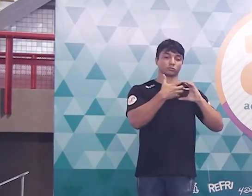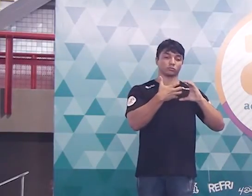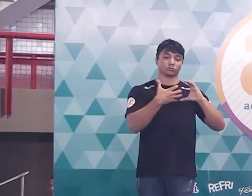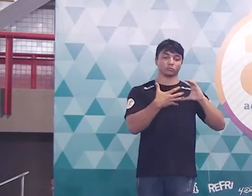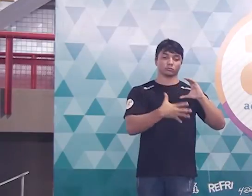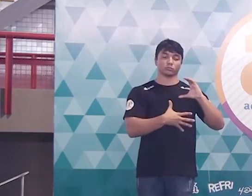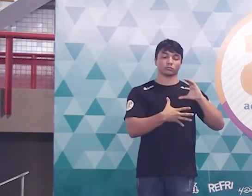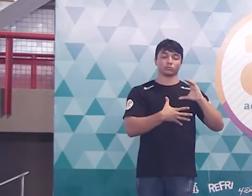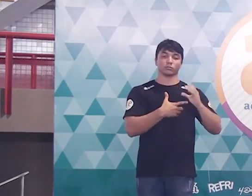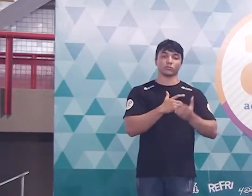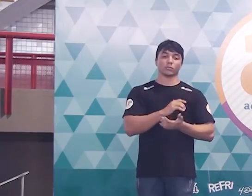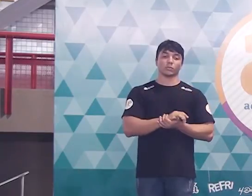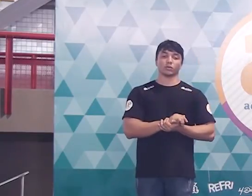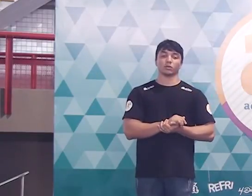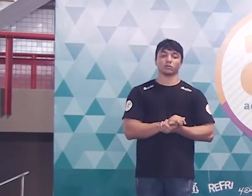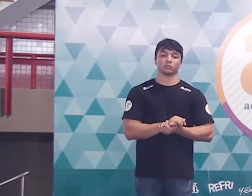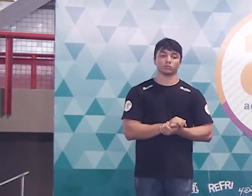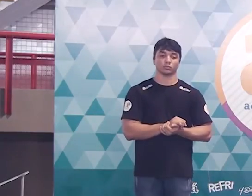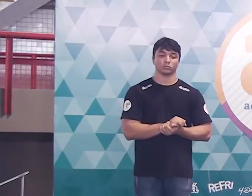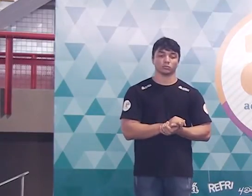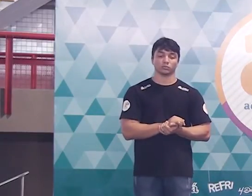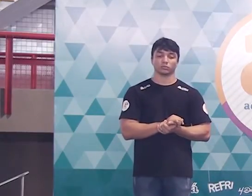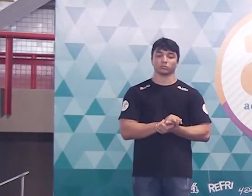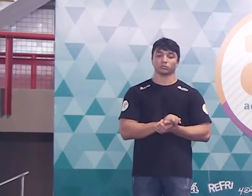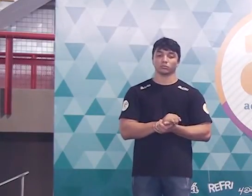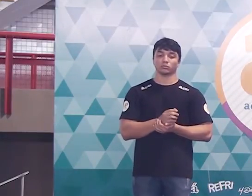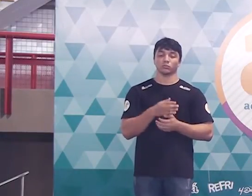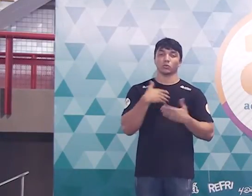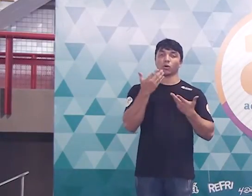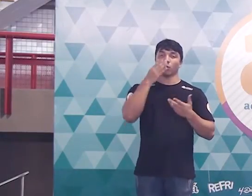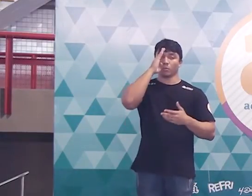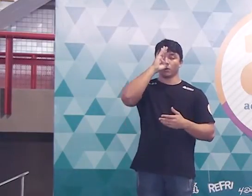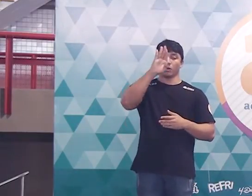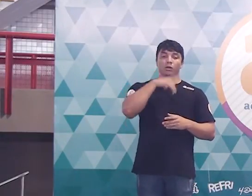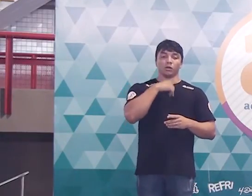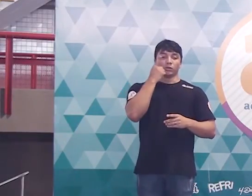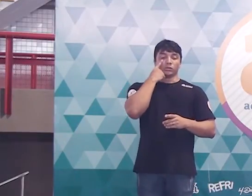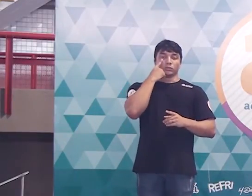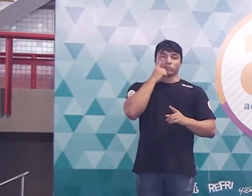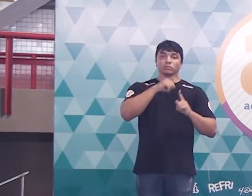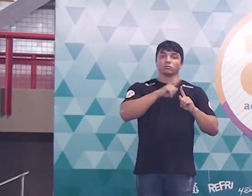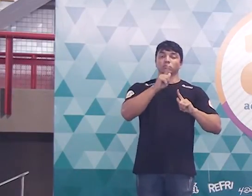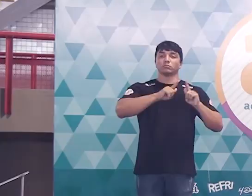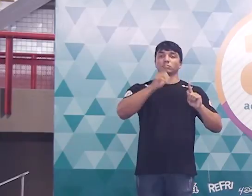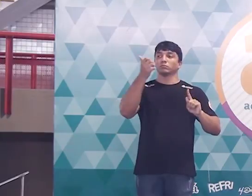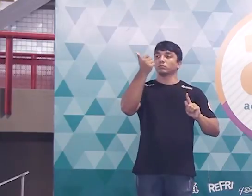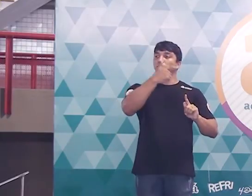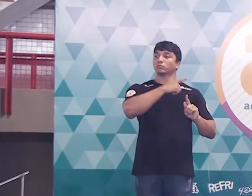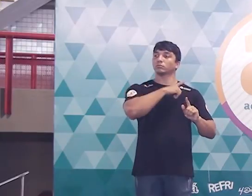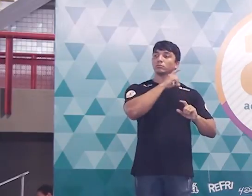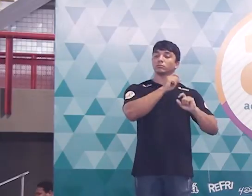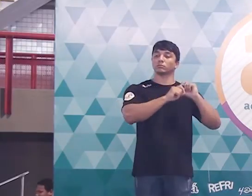itens aí que ele fala, ó. Qual seria a principal vantagem, né, vamos assim dizer,